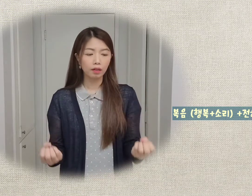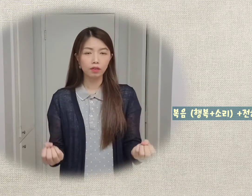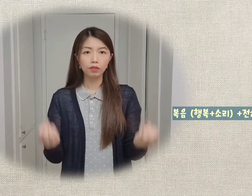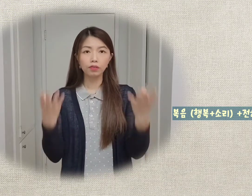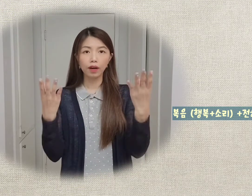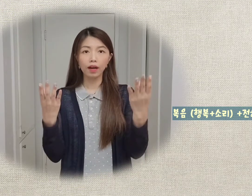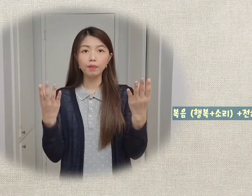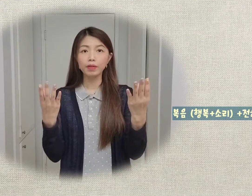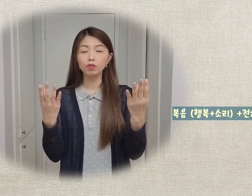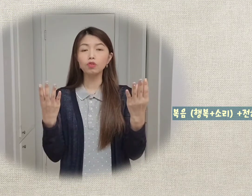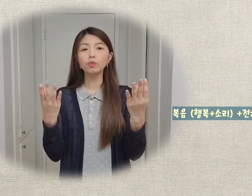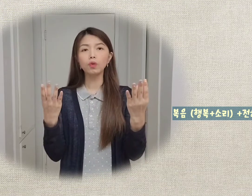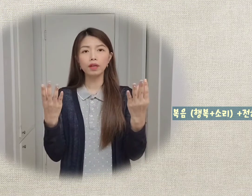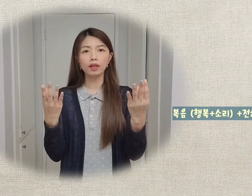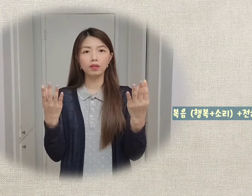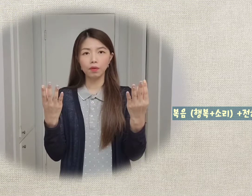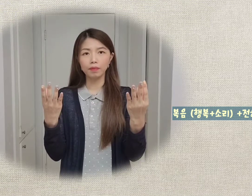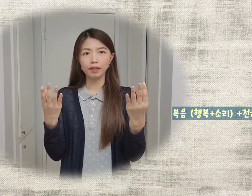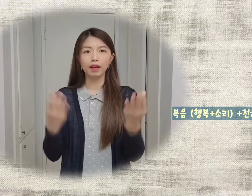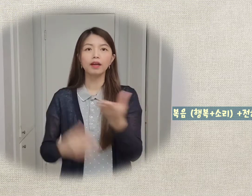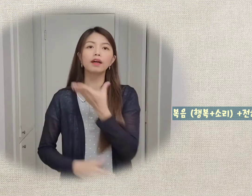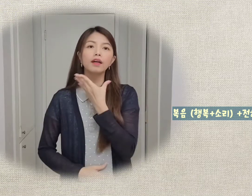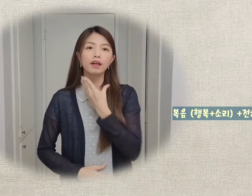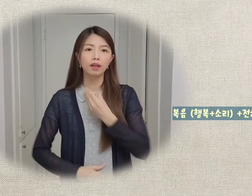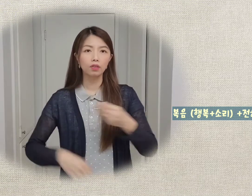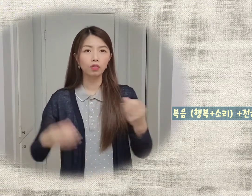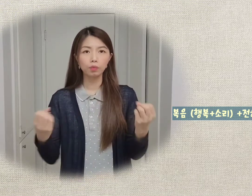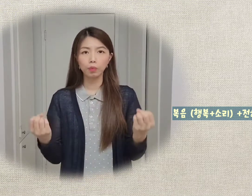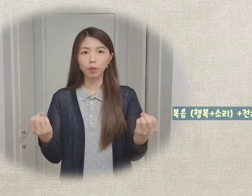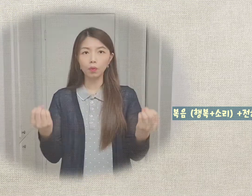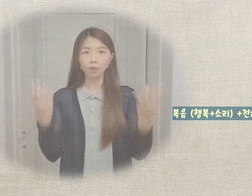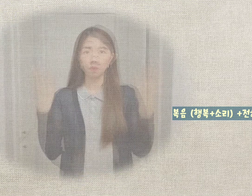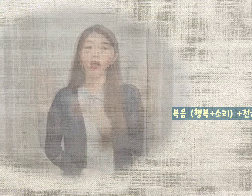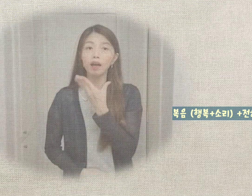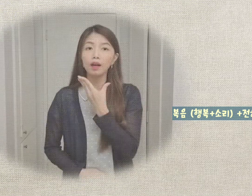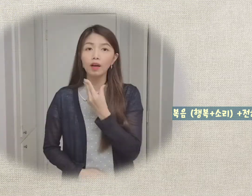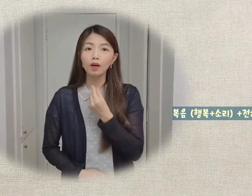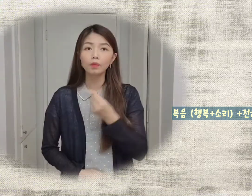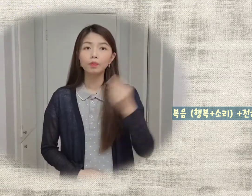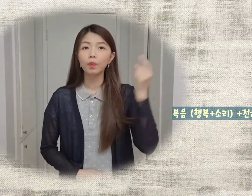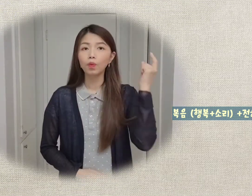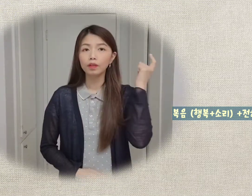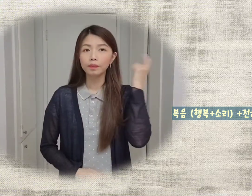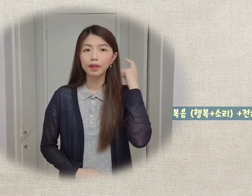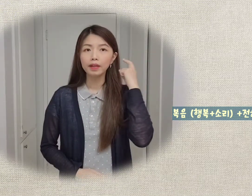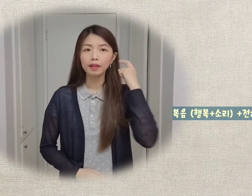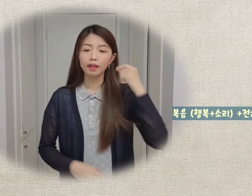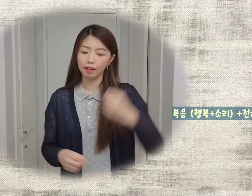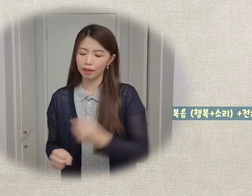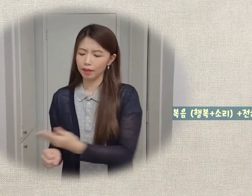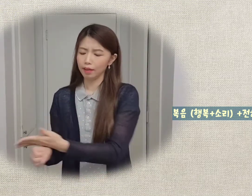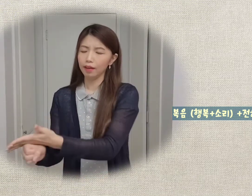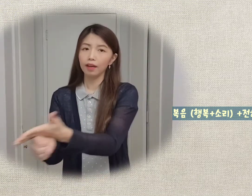행복과 축하 합해서 축복이 됩니다. 축복.